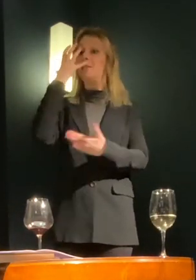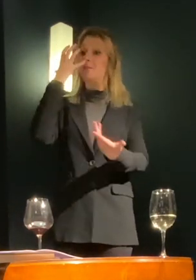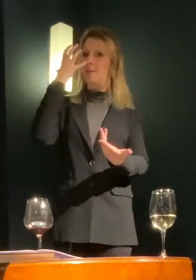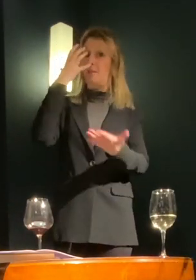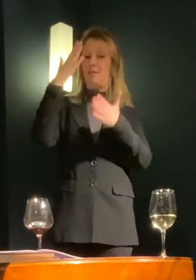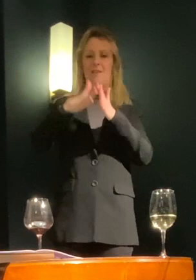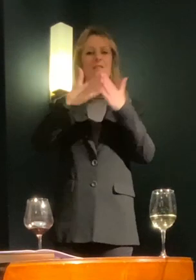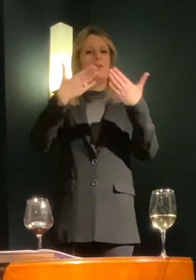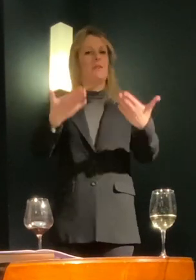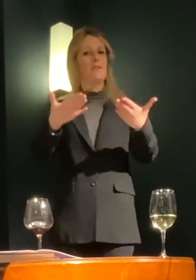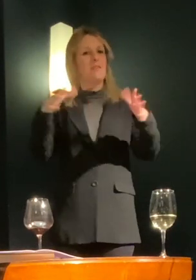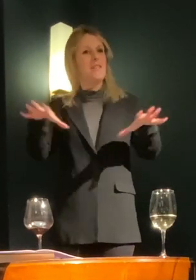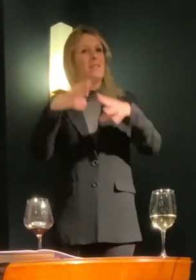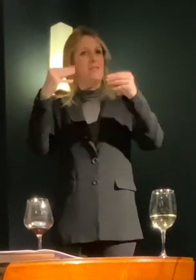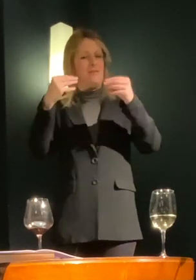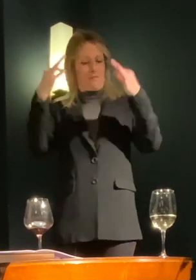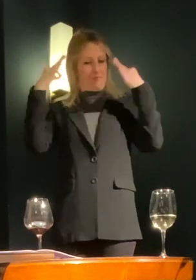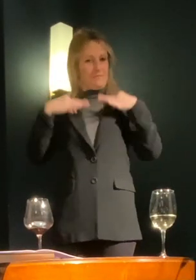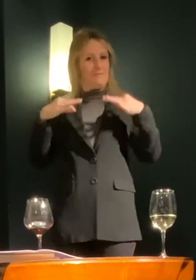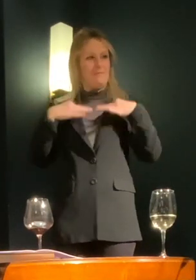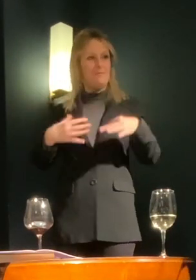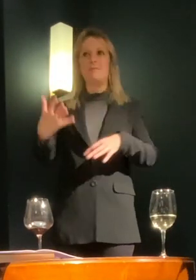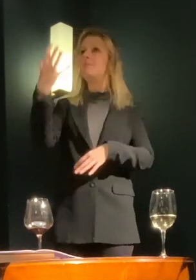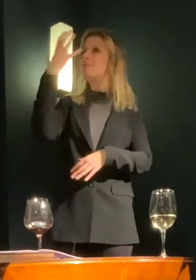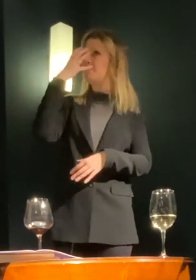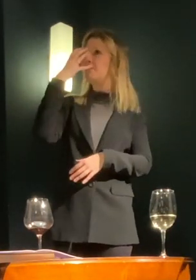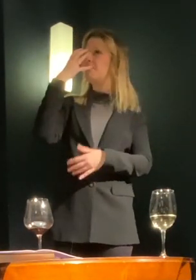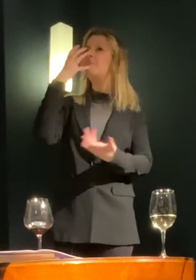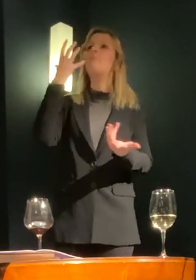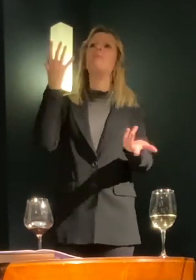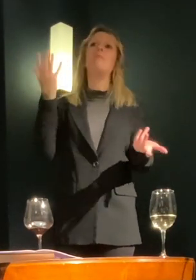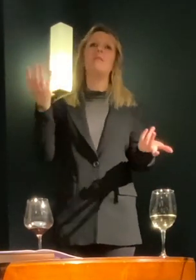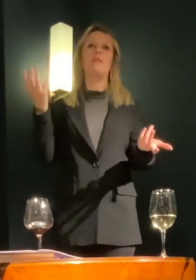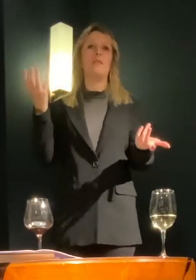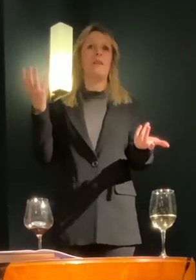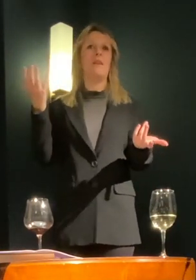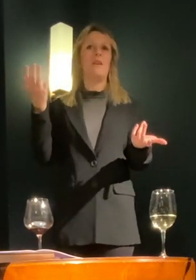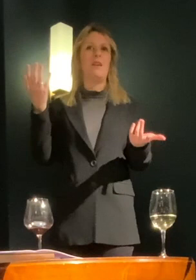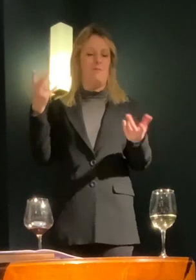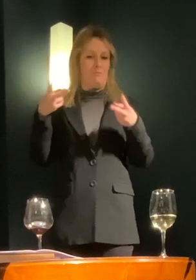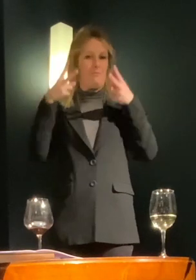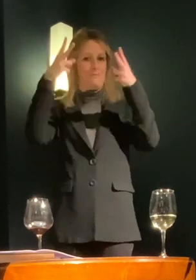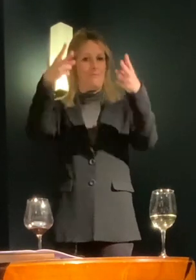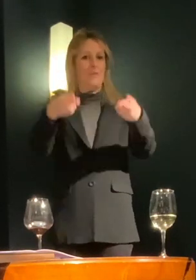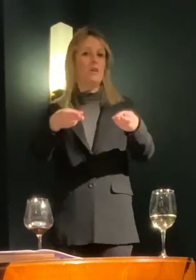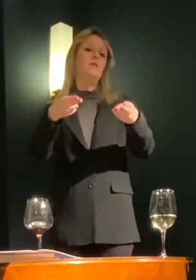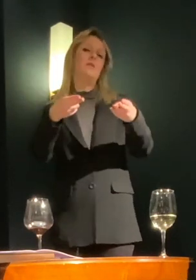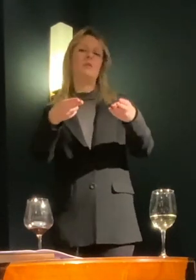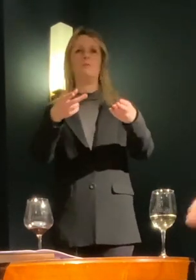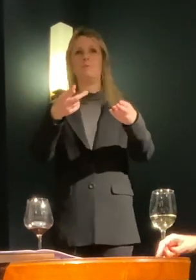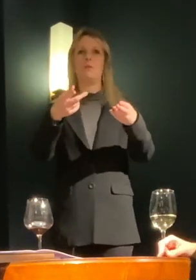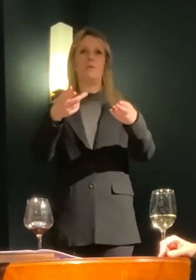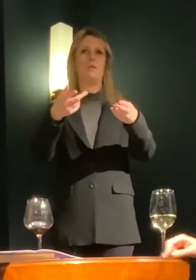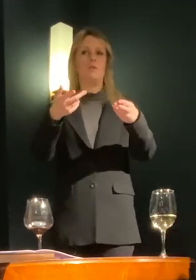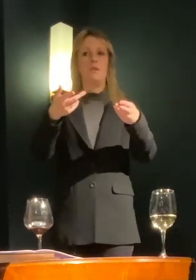il libro inizia effettivamente con un travestimento, con Valerio che si maschera proprio. È una scena che in realtà non è inserita